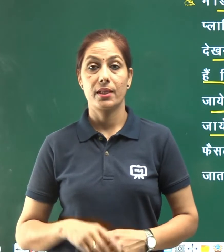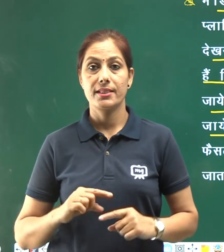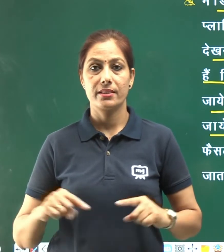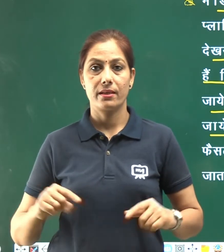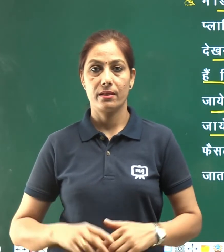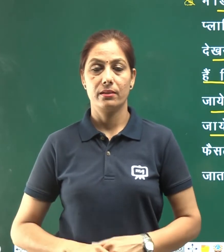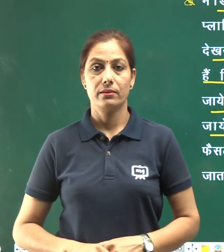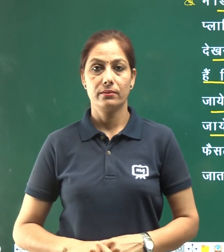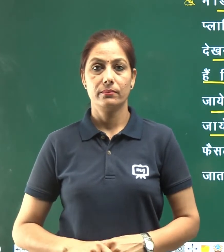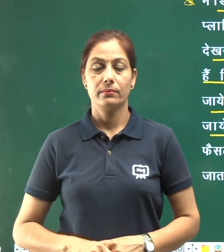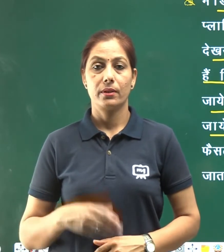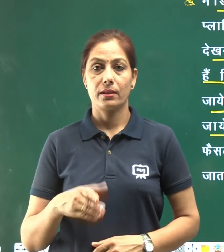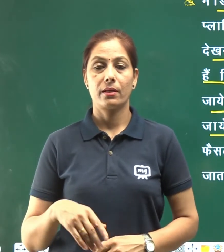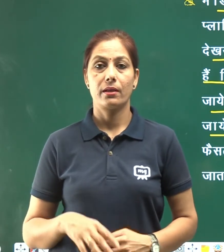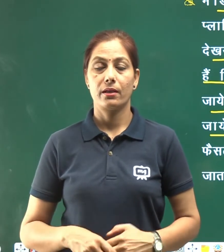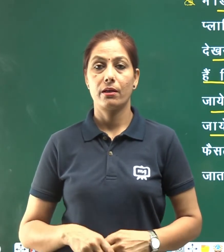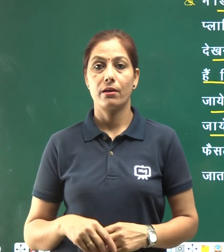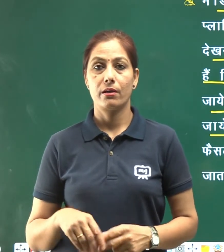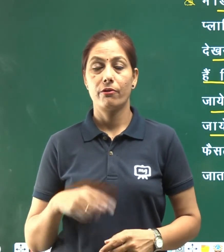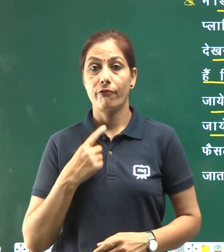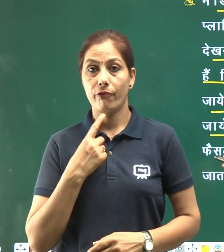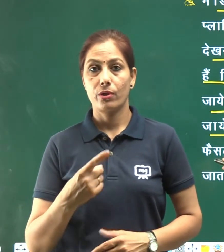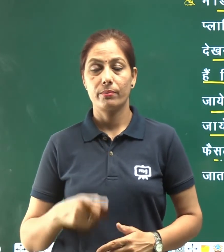इसलिए यह फैसला भी